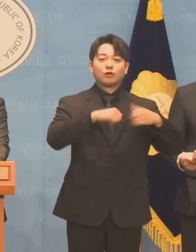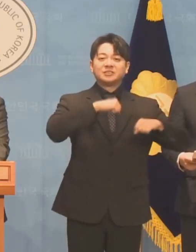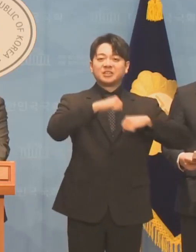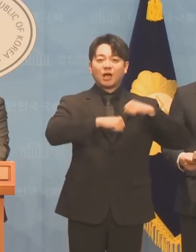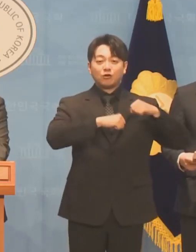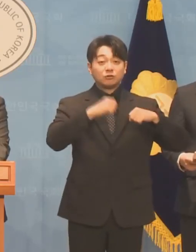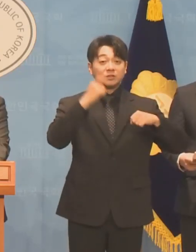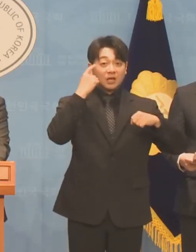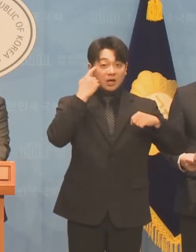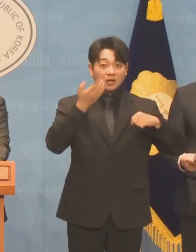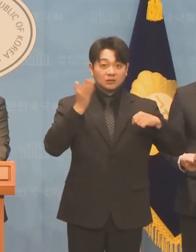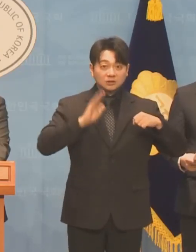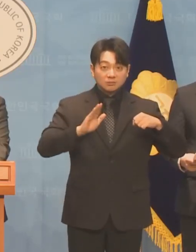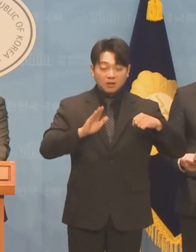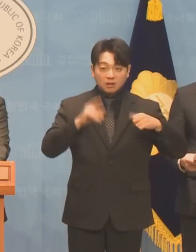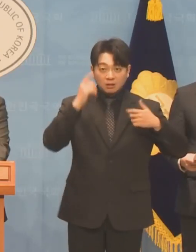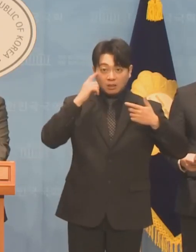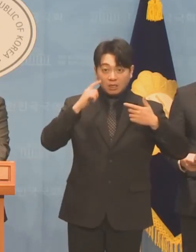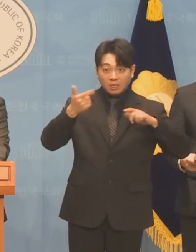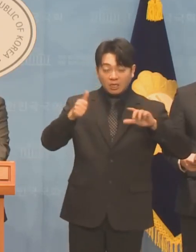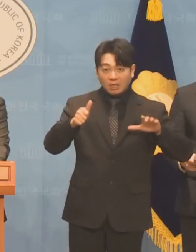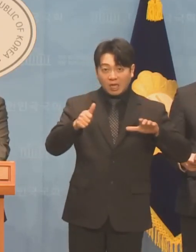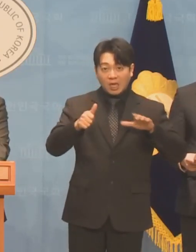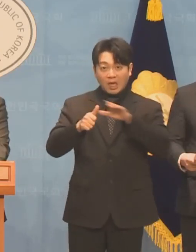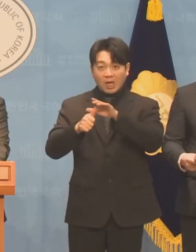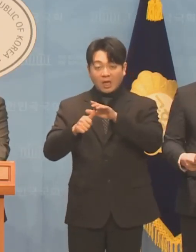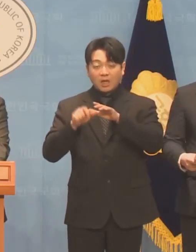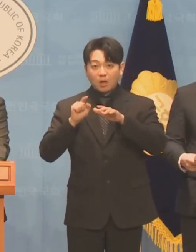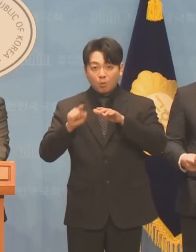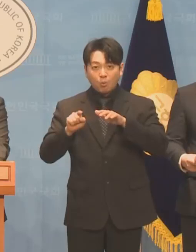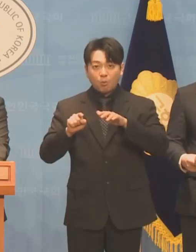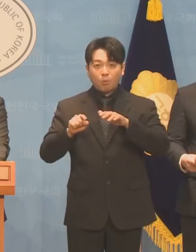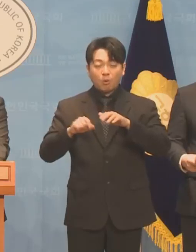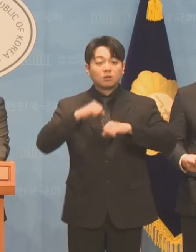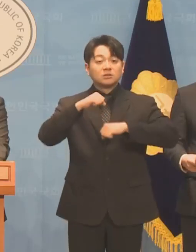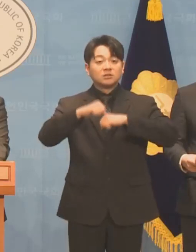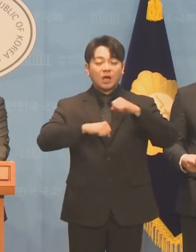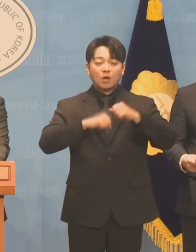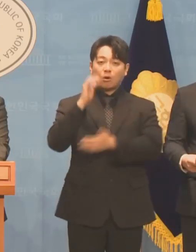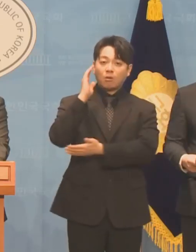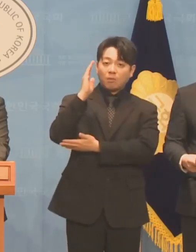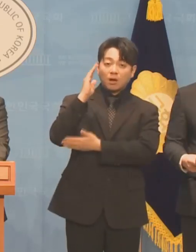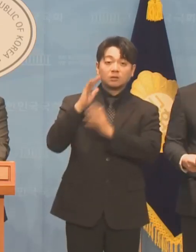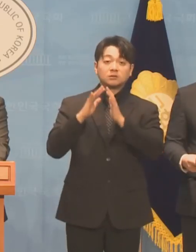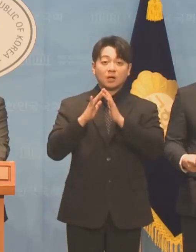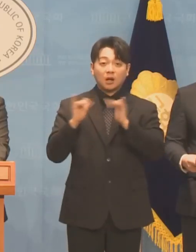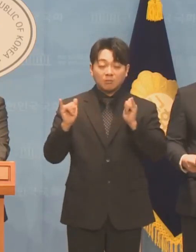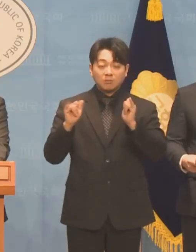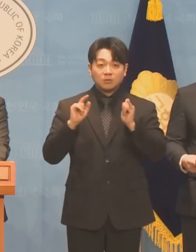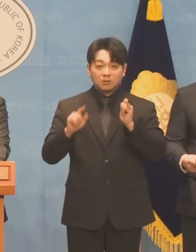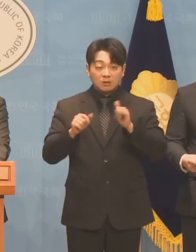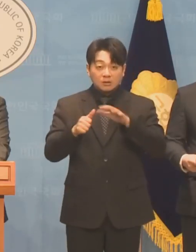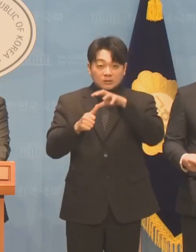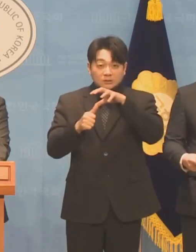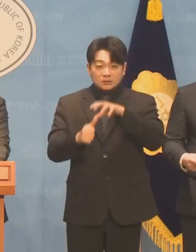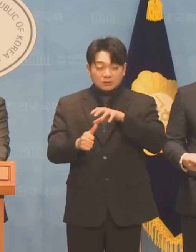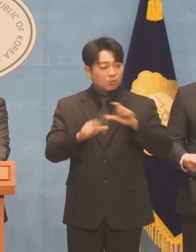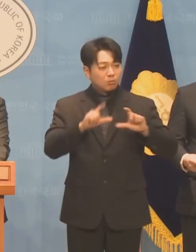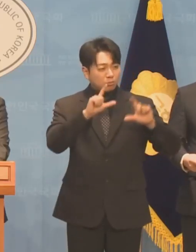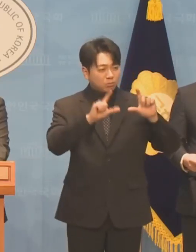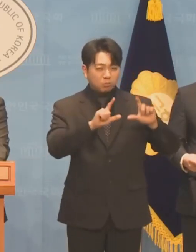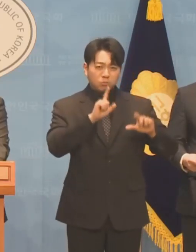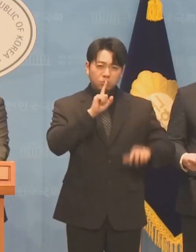적대시하면서 가짜뉴스의 자유를 이야기하는 그 논리는 가당치